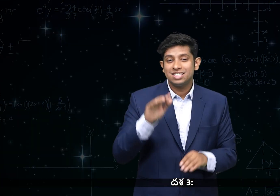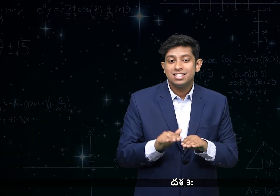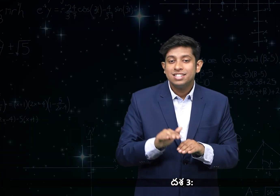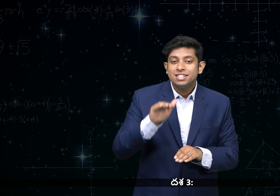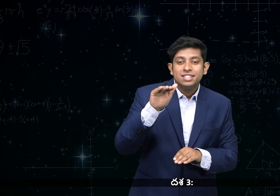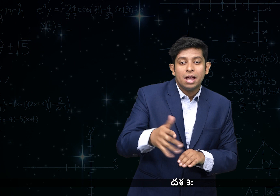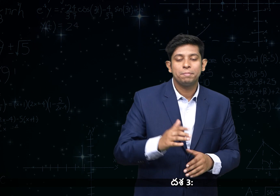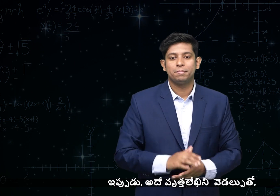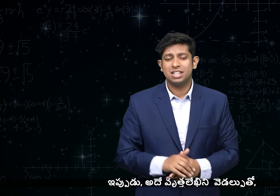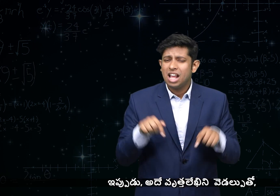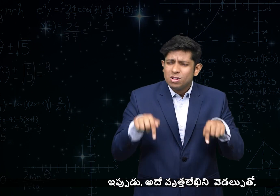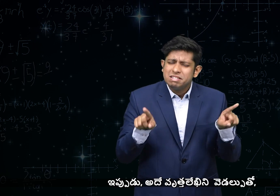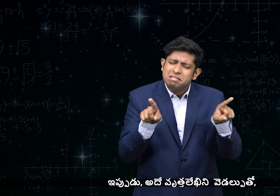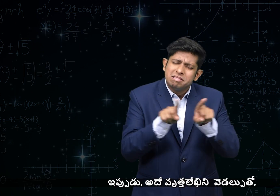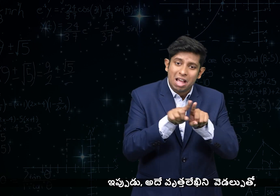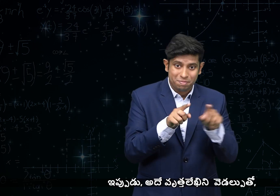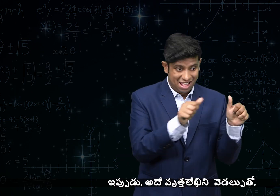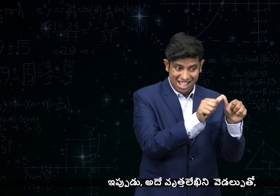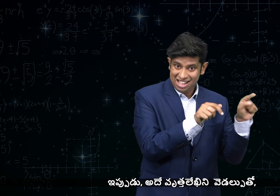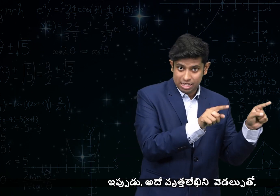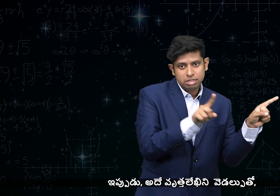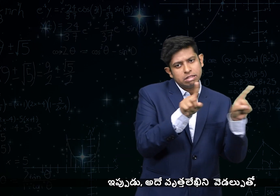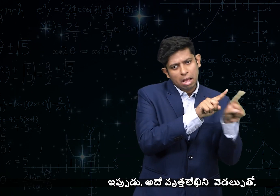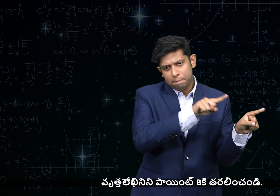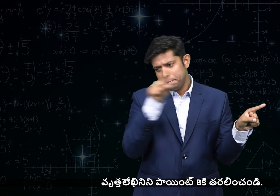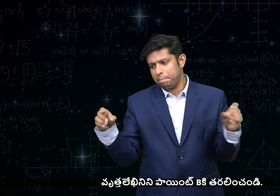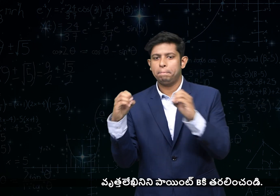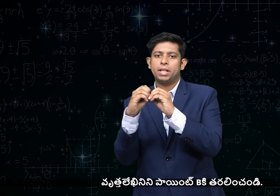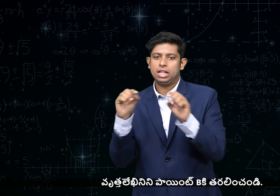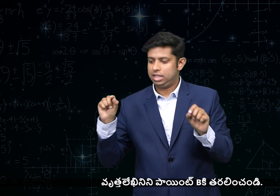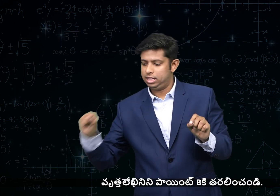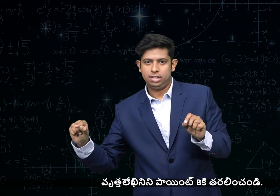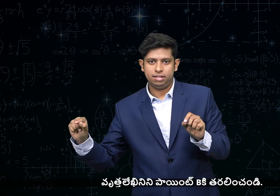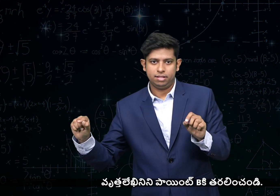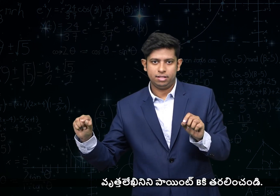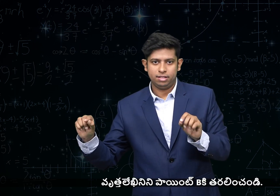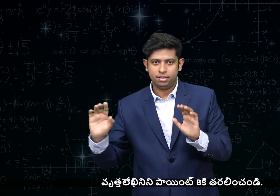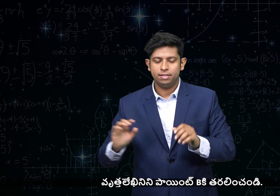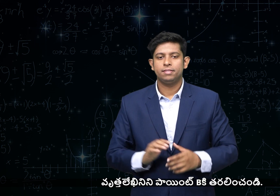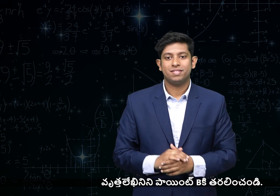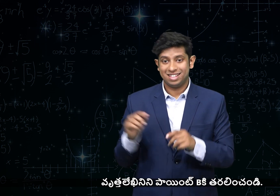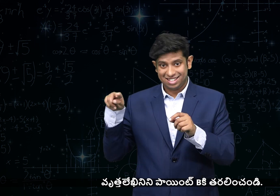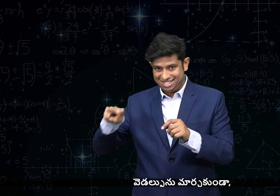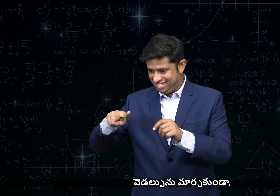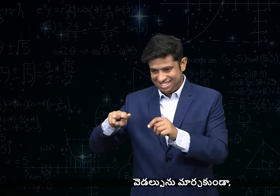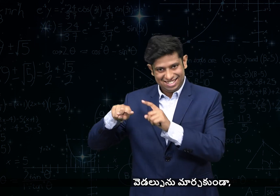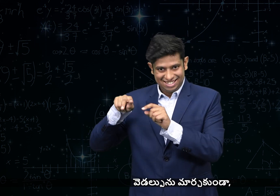దశ 3 ఇప్పుడు అదే వృత్త లేఖిని వెడల్పుతో వృత్త లేఖిని పాయింట్ బి కి తరలించండి. వెడల్పును